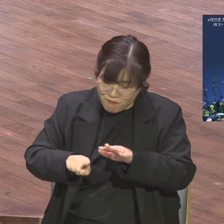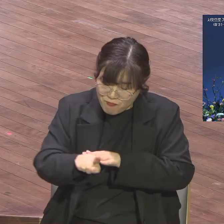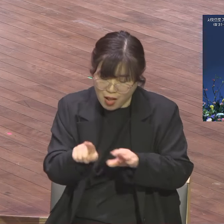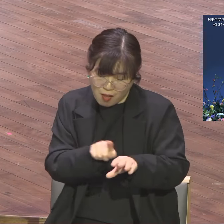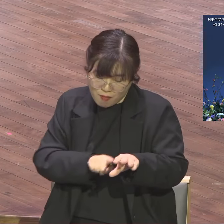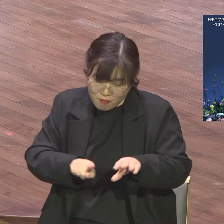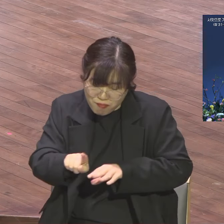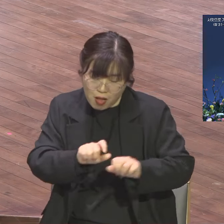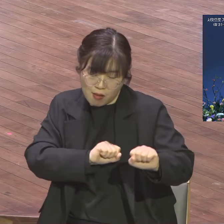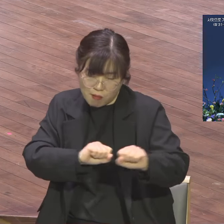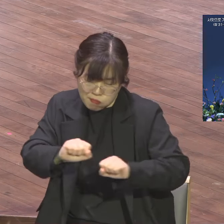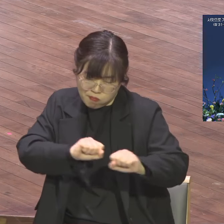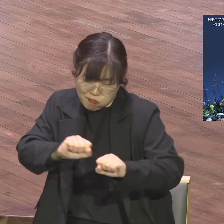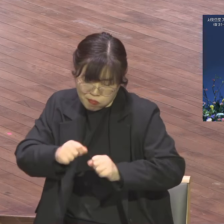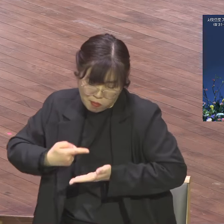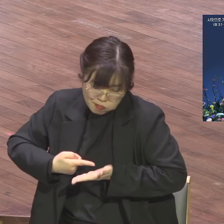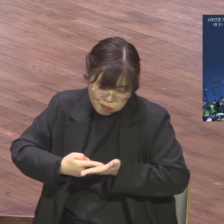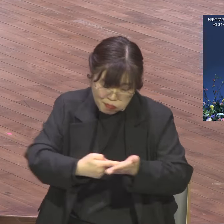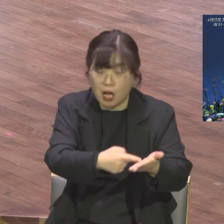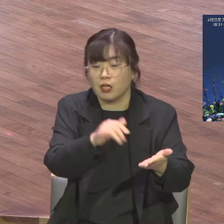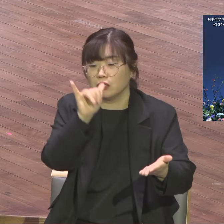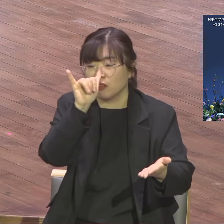계속 자라고 계속 성장하고.